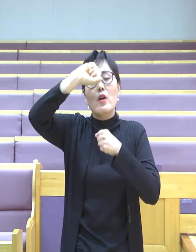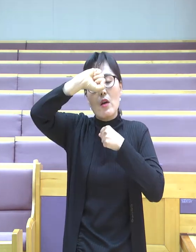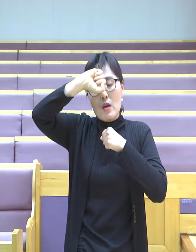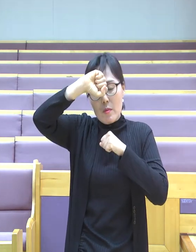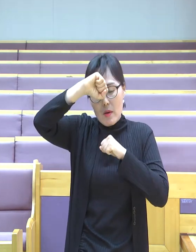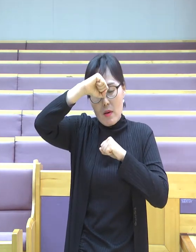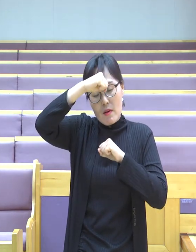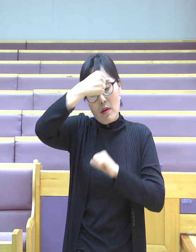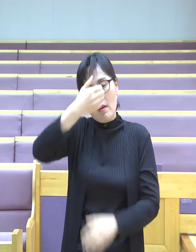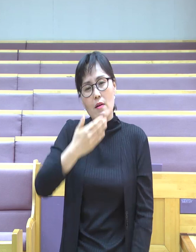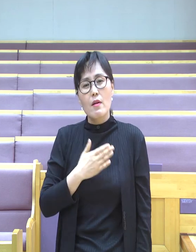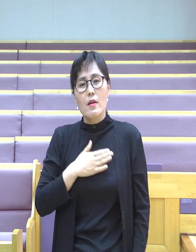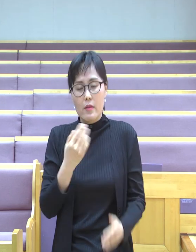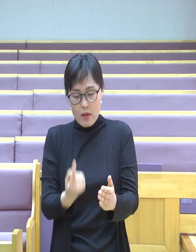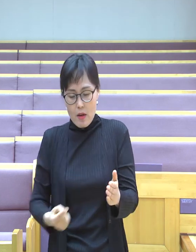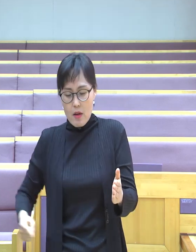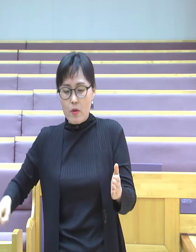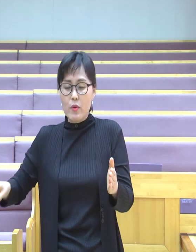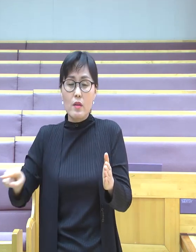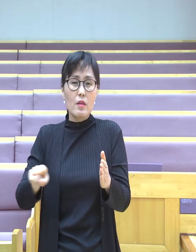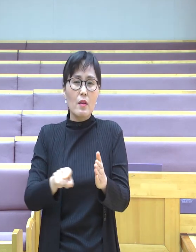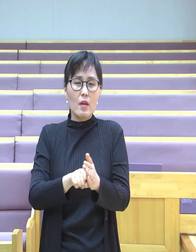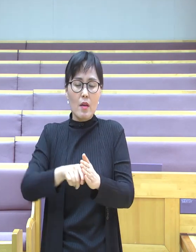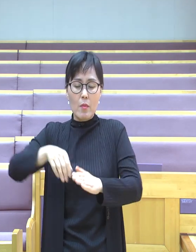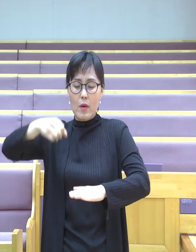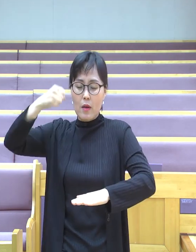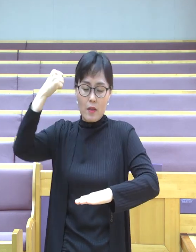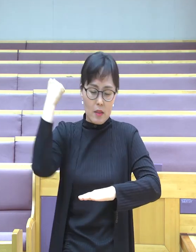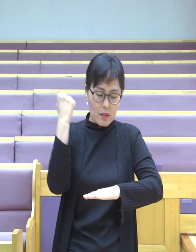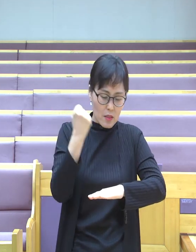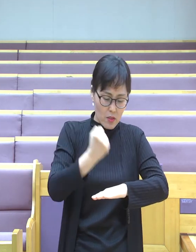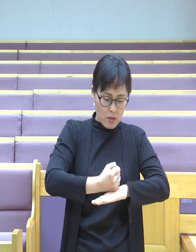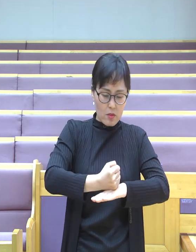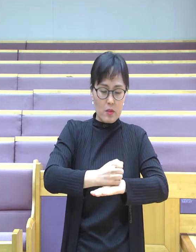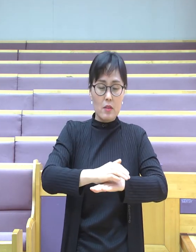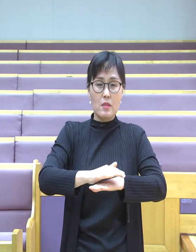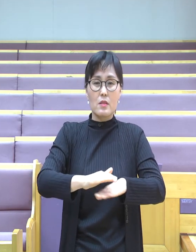주의 발 날 위해